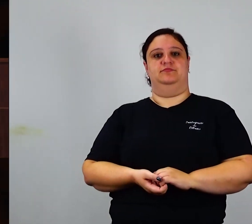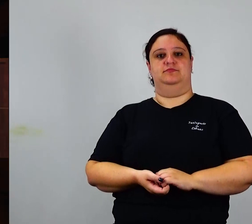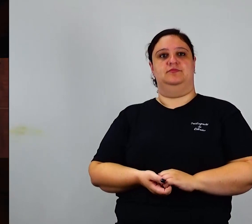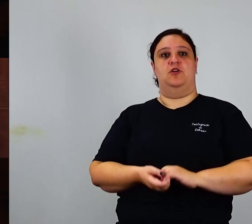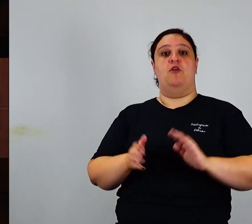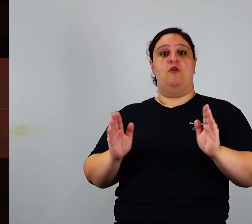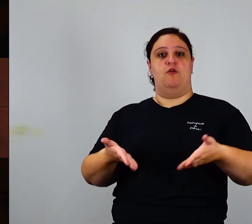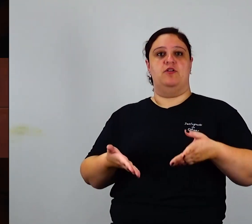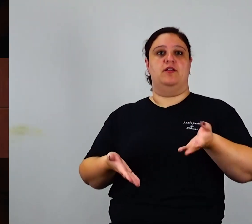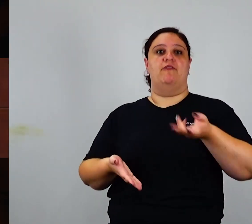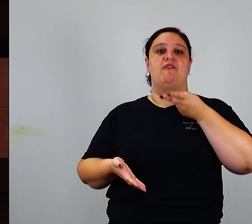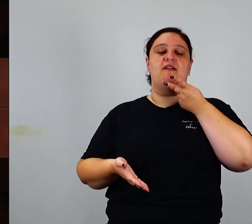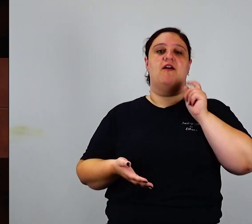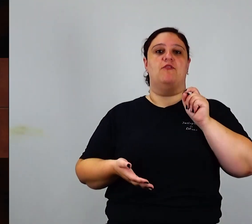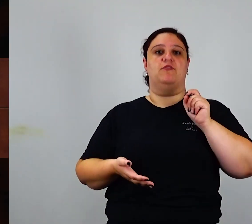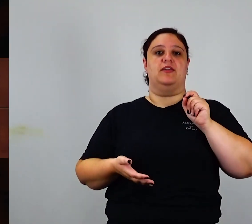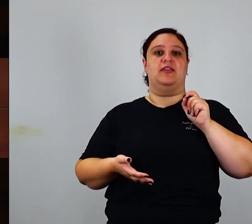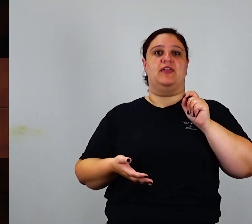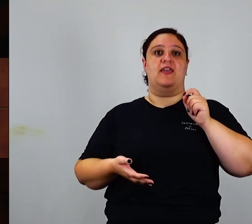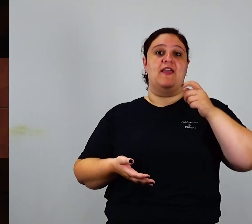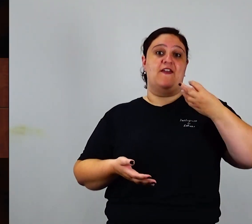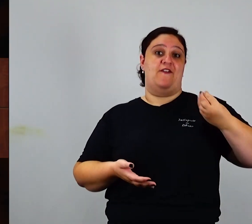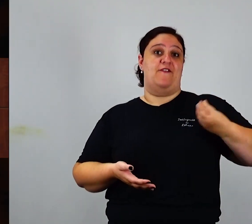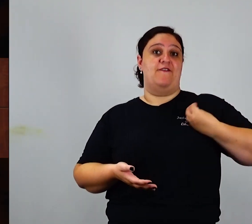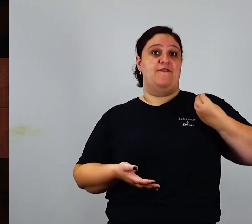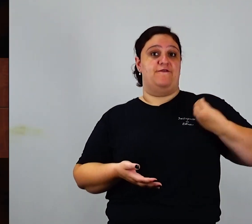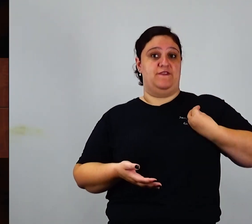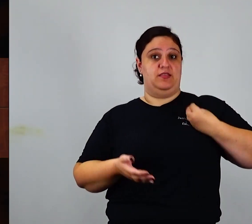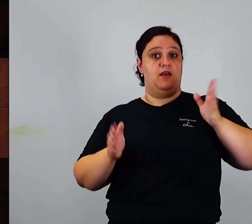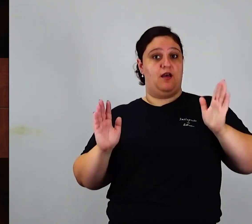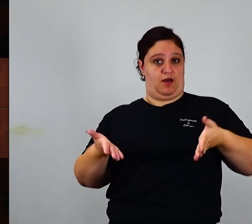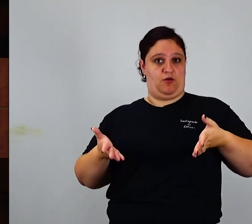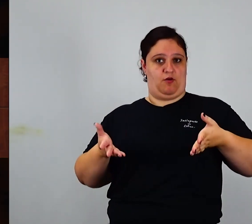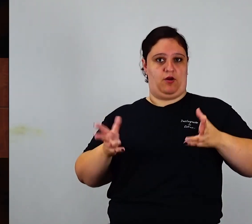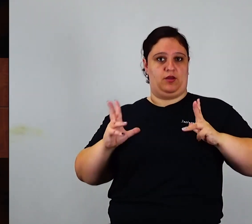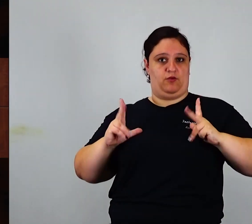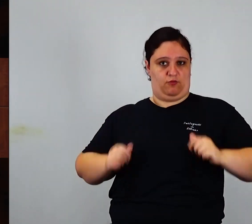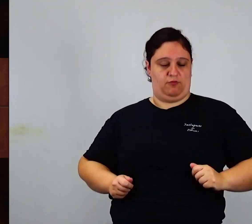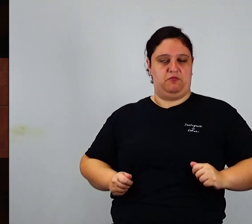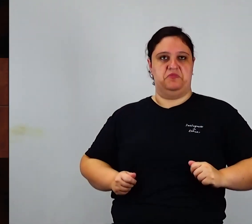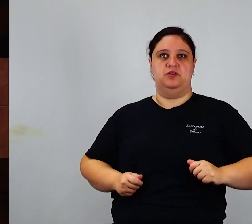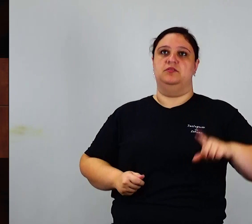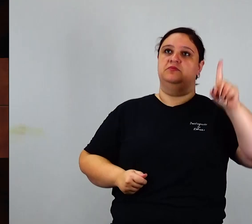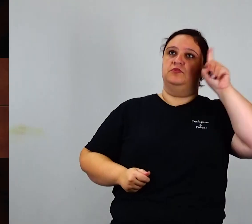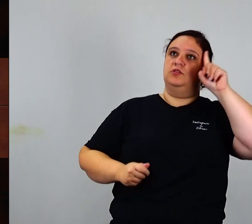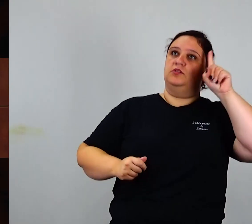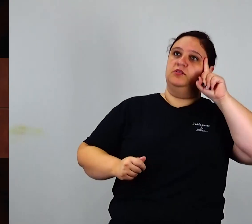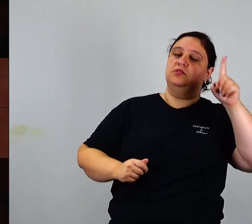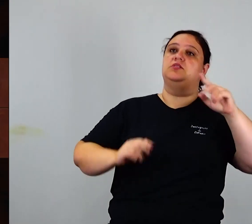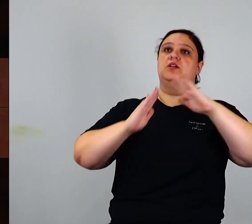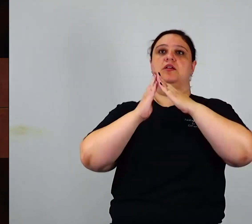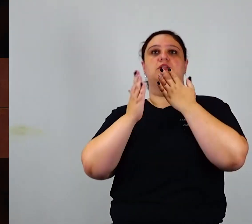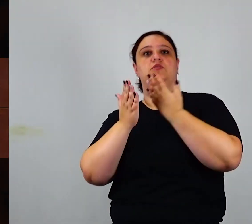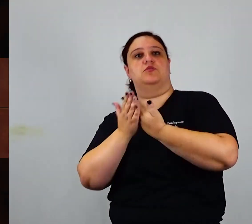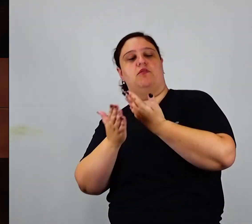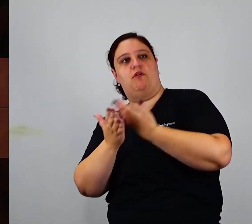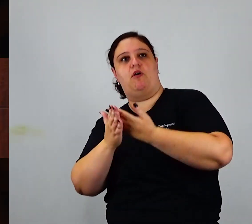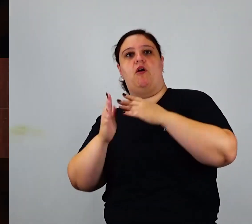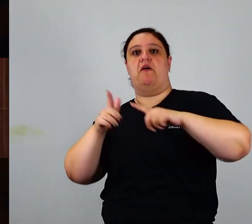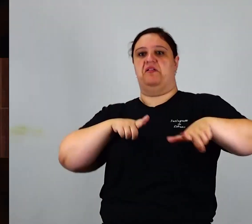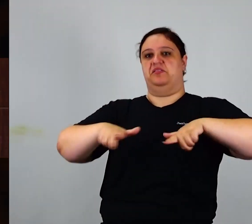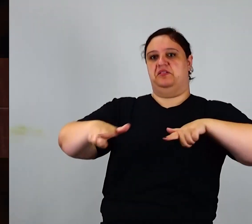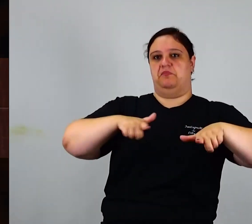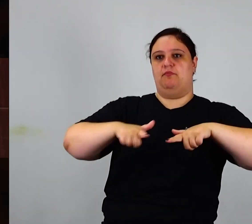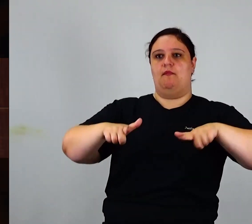a vida humana que vocês hoje vivem, no dia a dia, na escola, em casa, no trabalho,